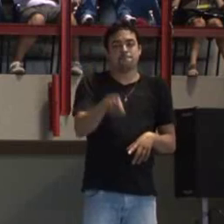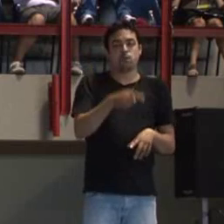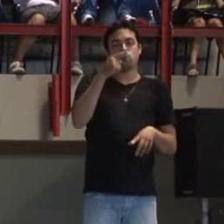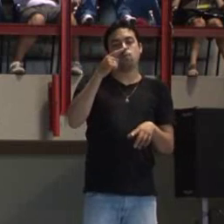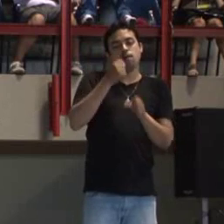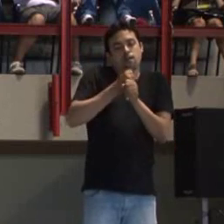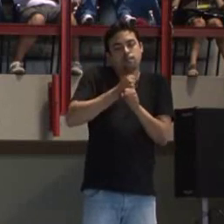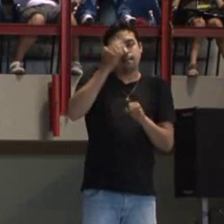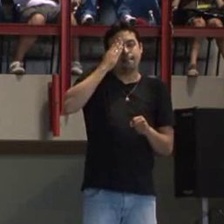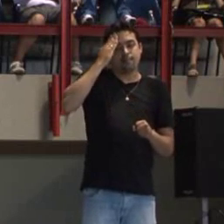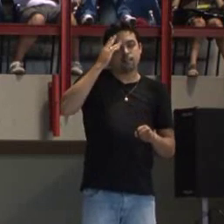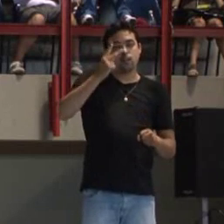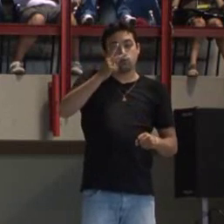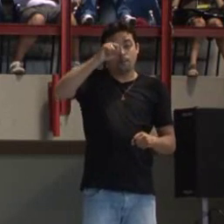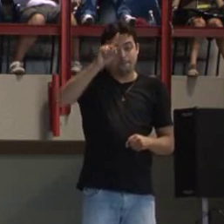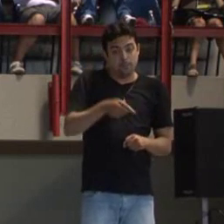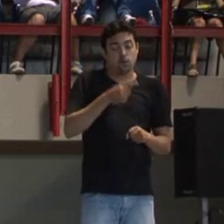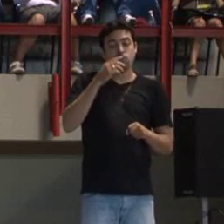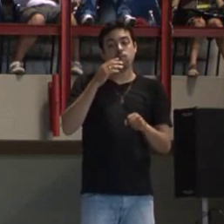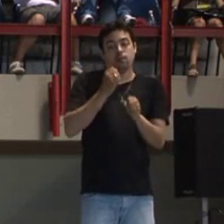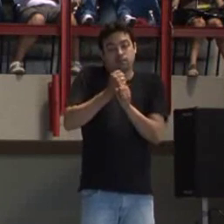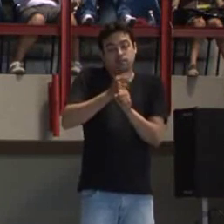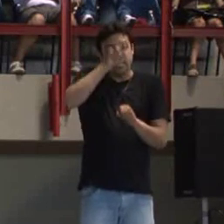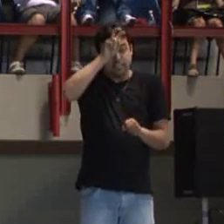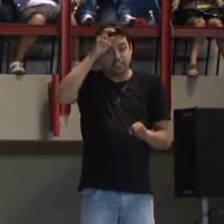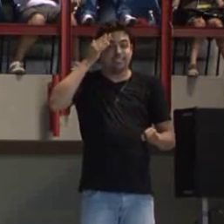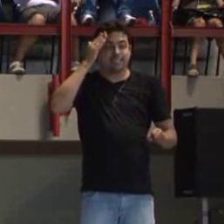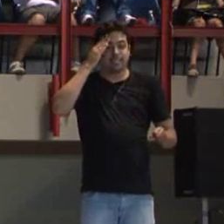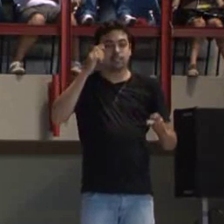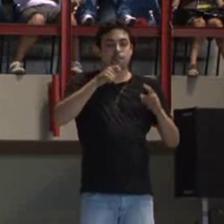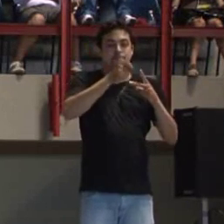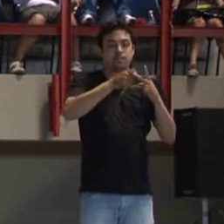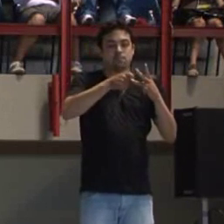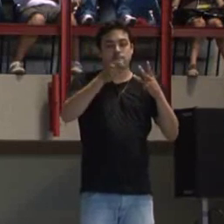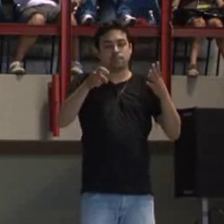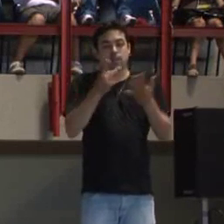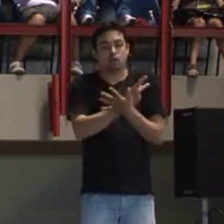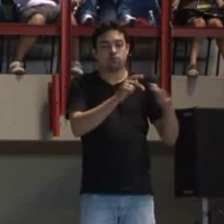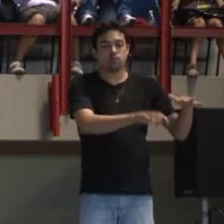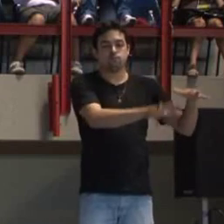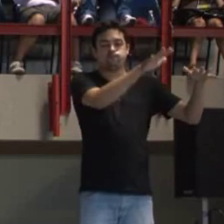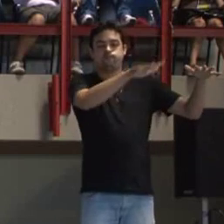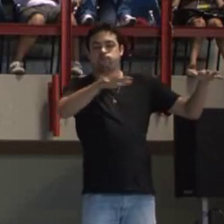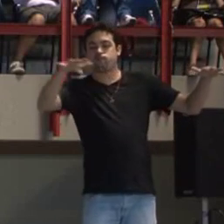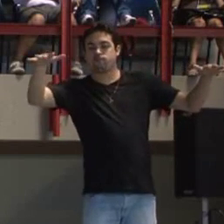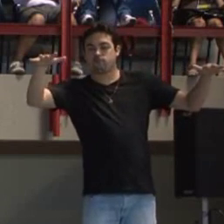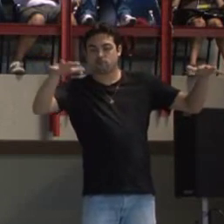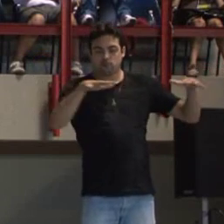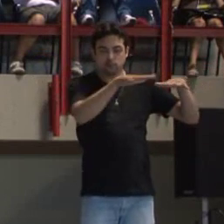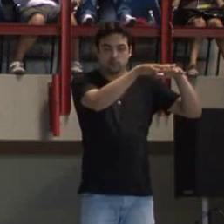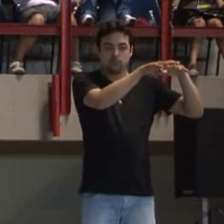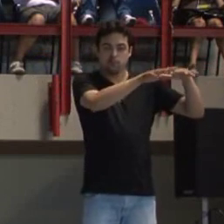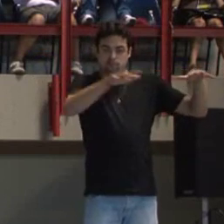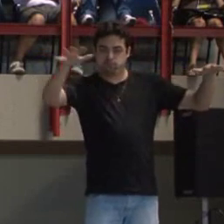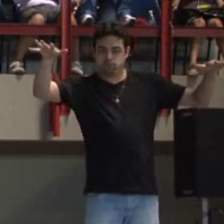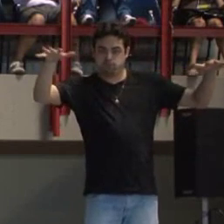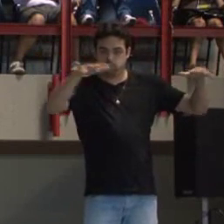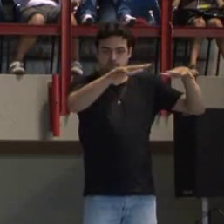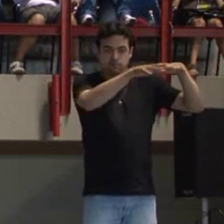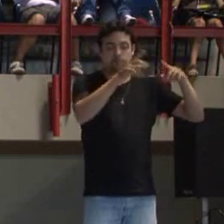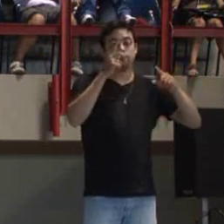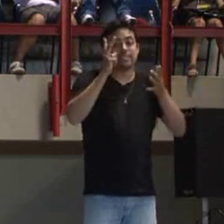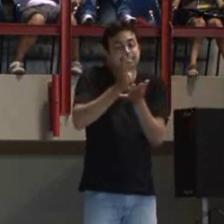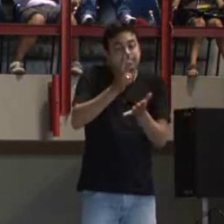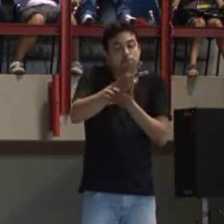anos. O ser humano passou 2000 anos no Egito para entender quais eram os meses que acontecia a cheia. Porque todo ano acontecia a cheia no